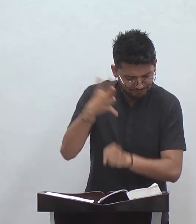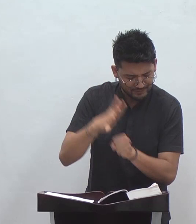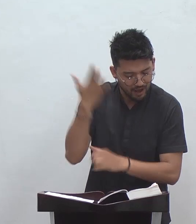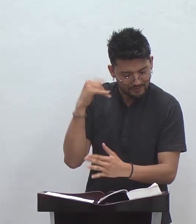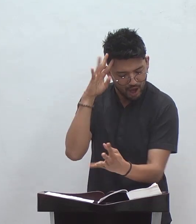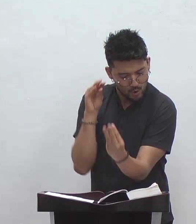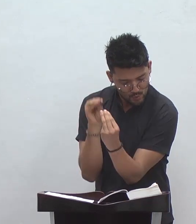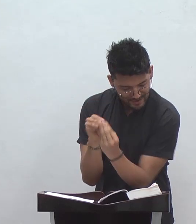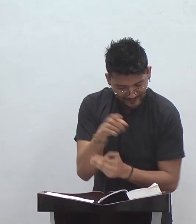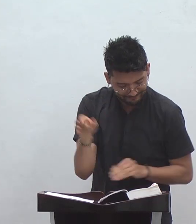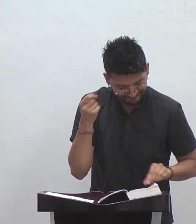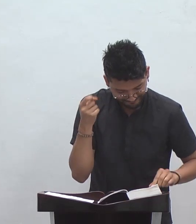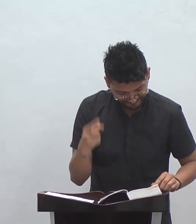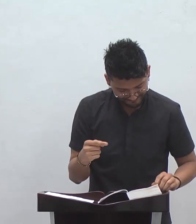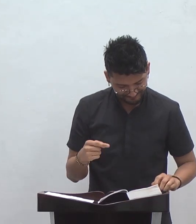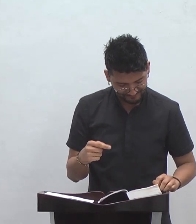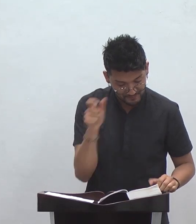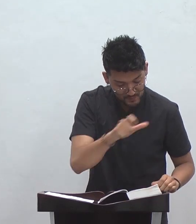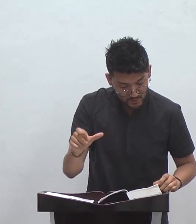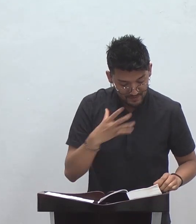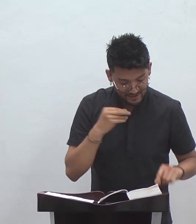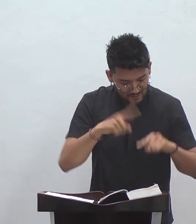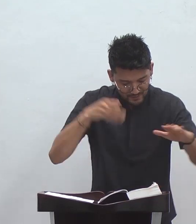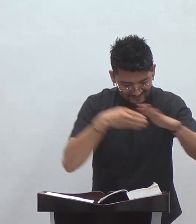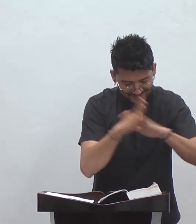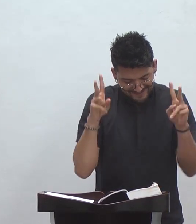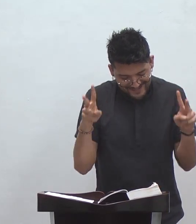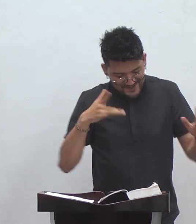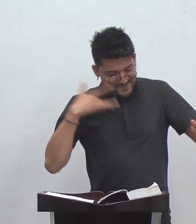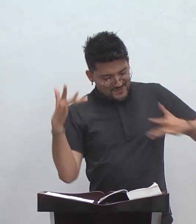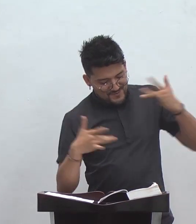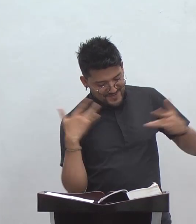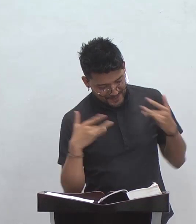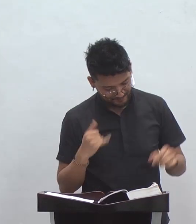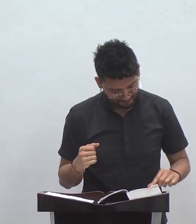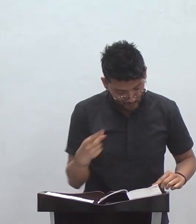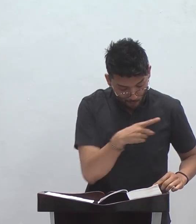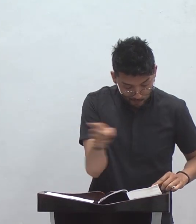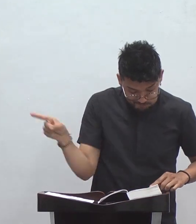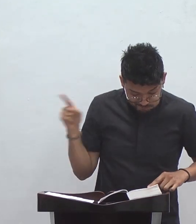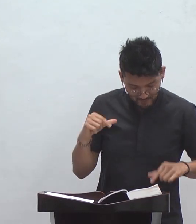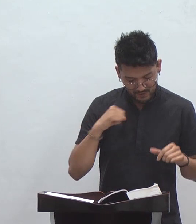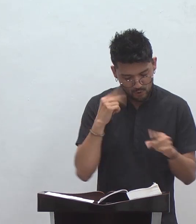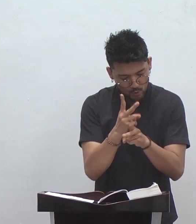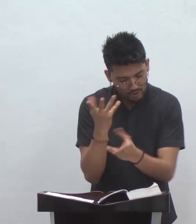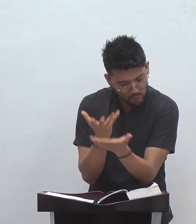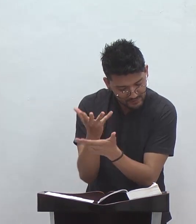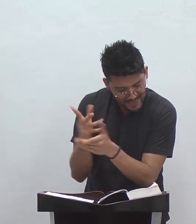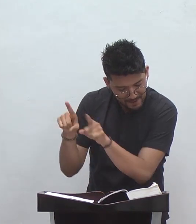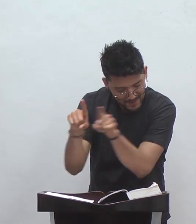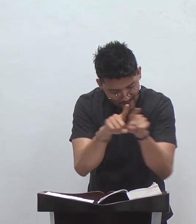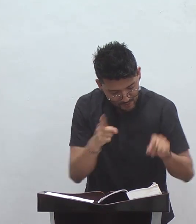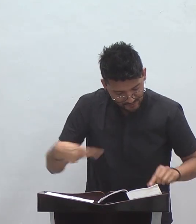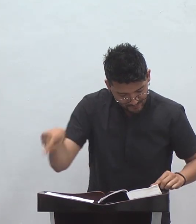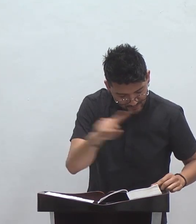en mi reposo. Mirad, hermanos, que no haya en ninguno de vosotros corazón malo de incredulidad